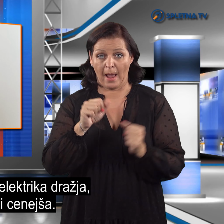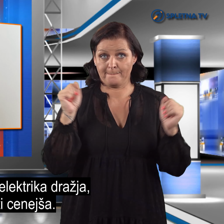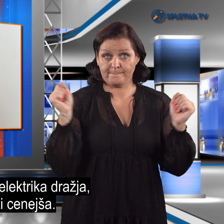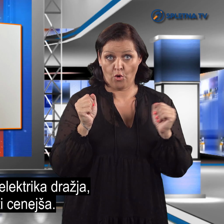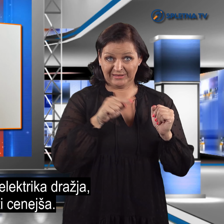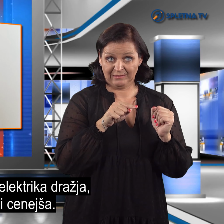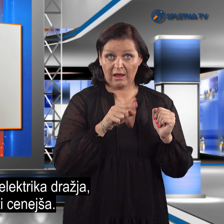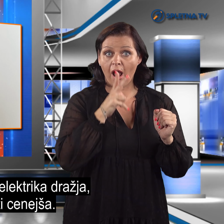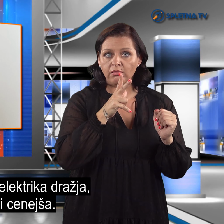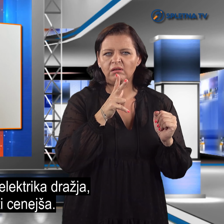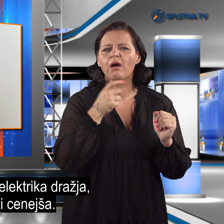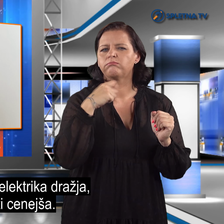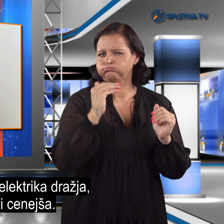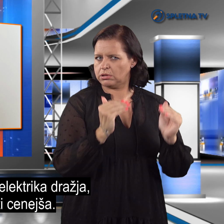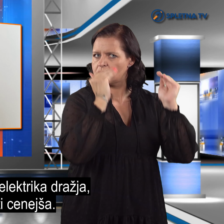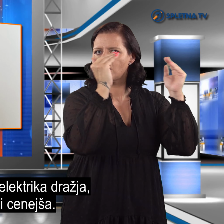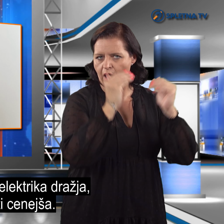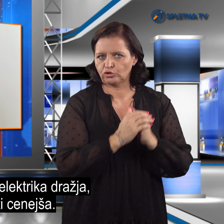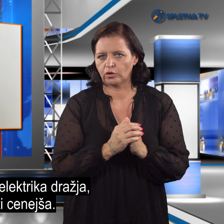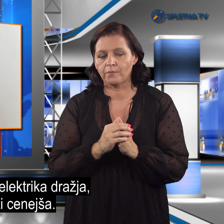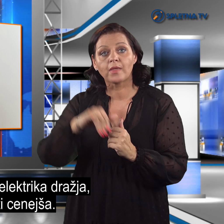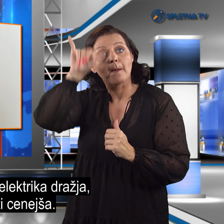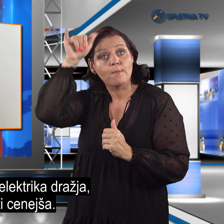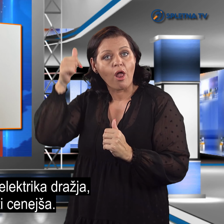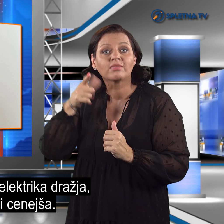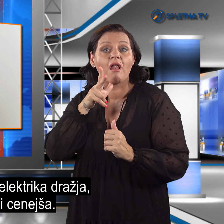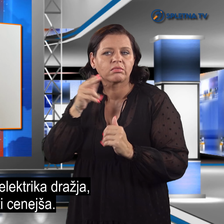Pozimi bo elektrika dražja, poleti cenejša.